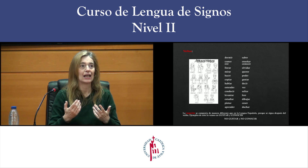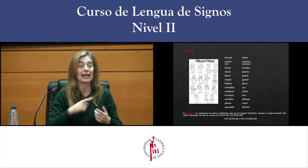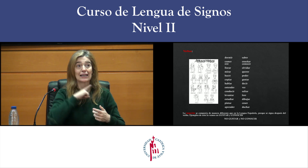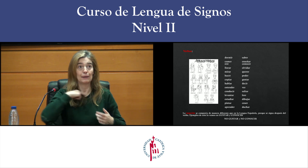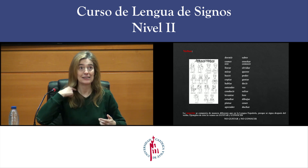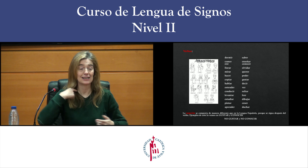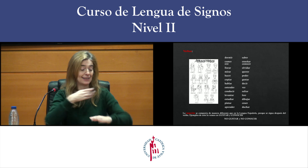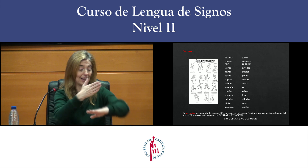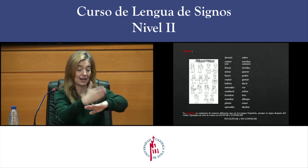camiseta